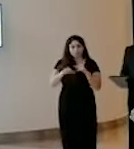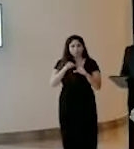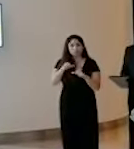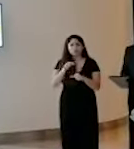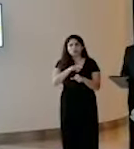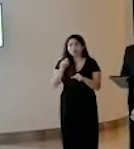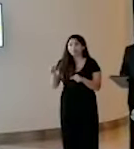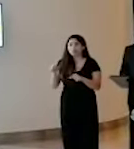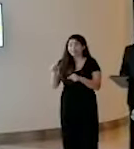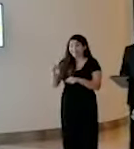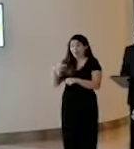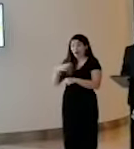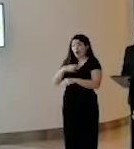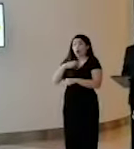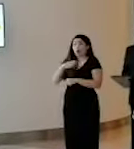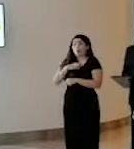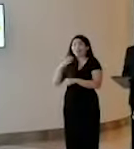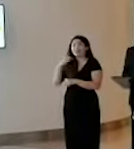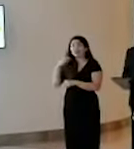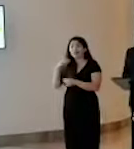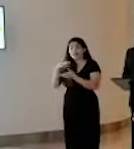Y sí, objeción de conciencia no es mi artículo favorito,